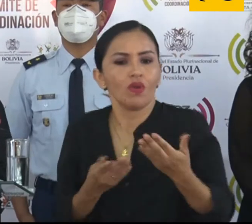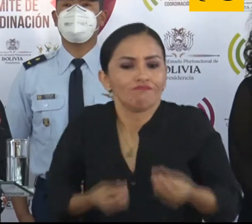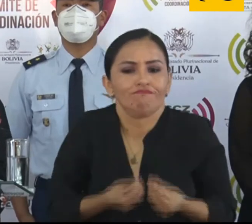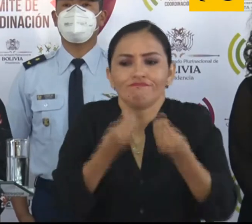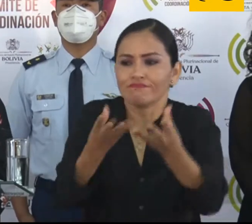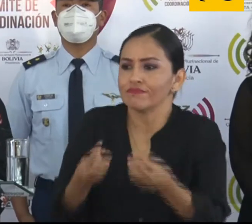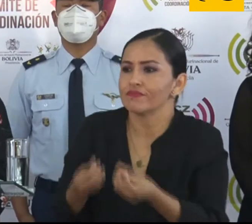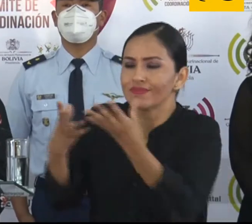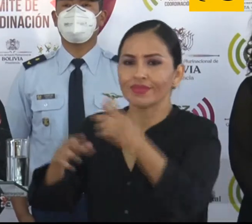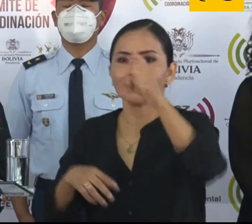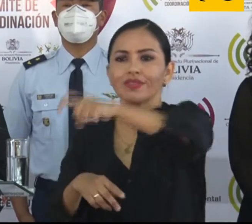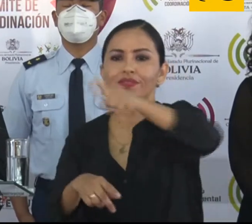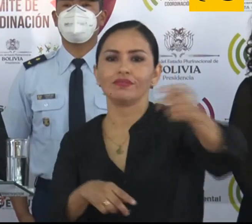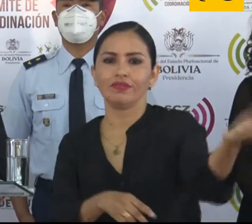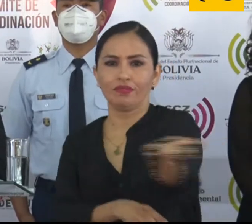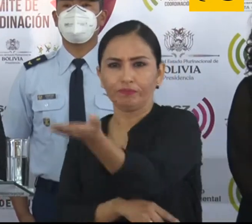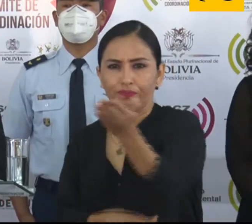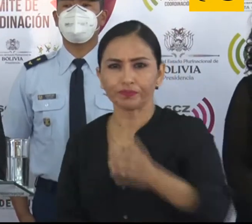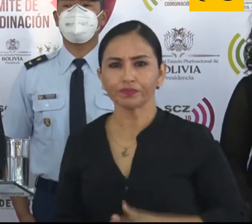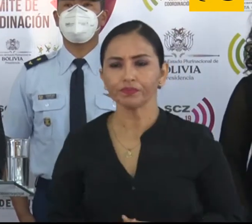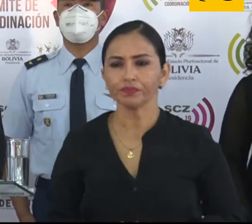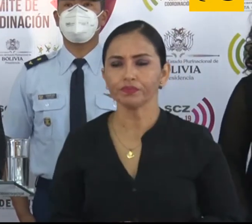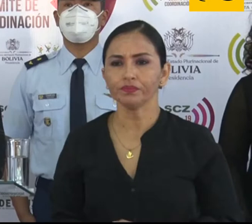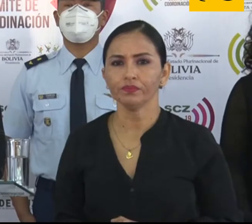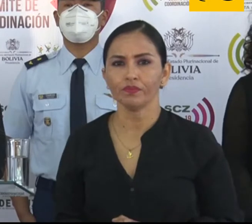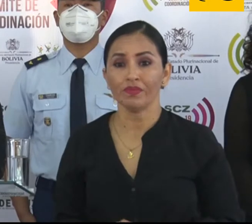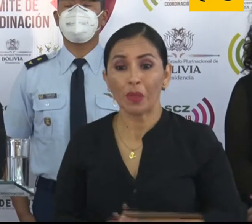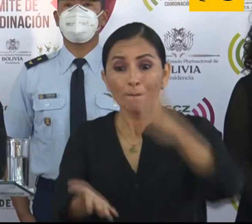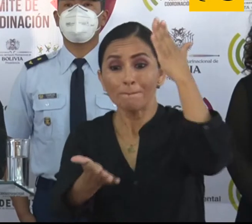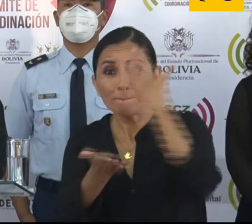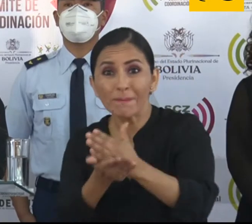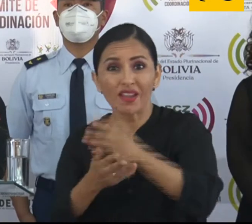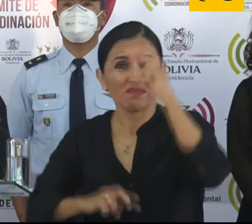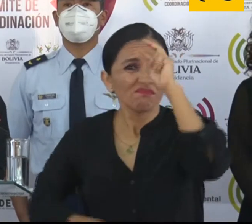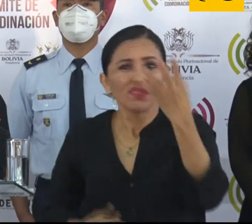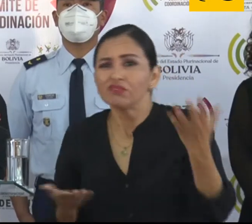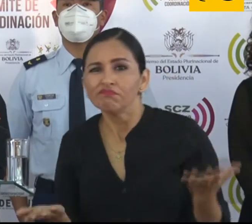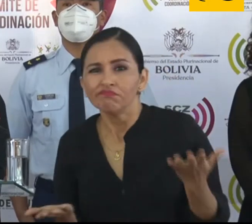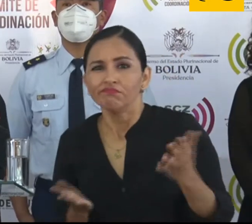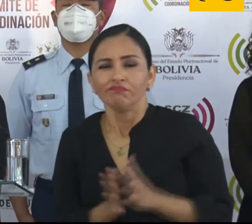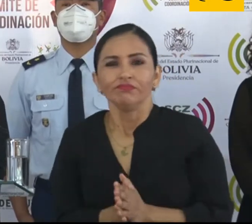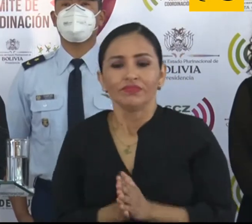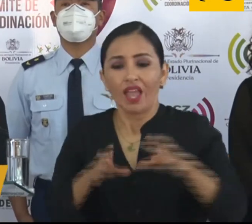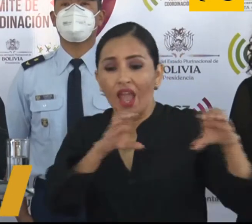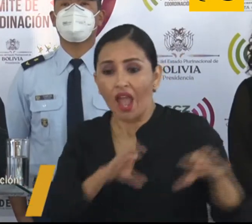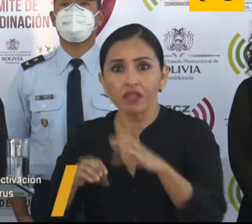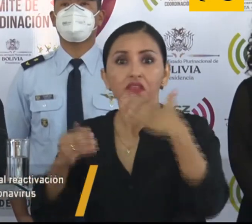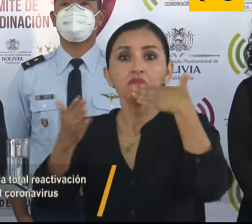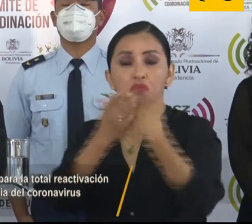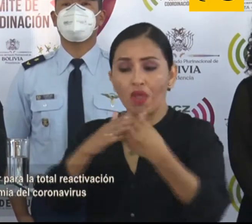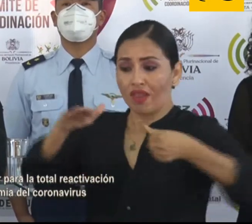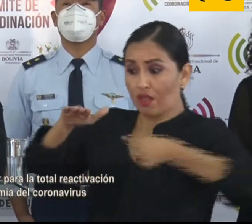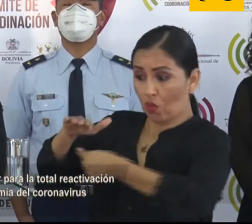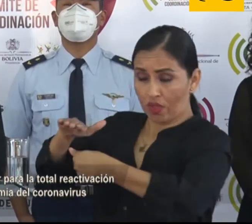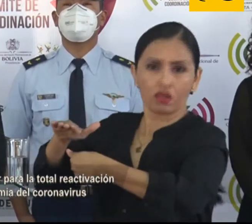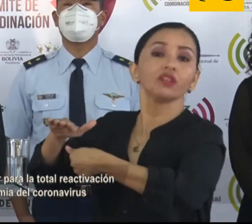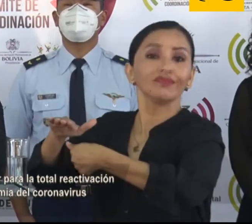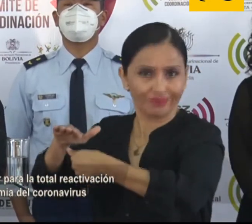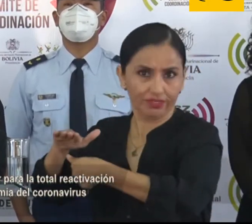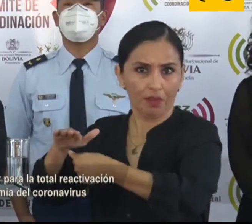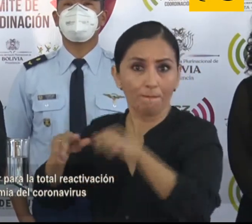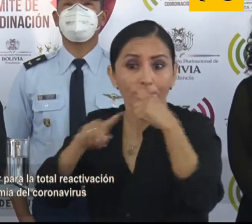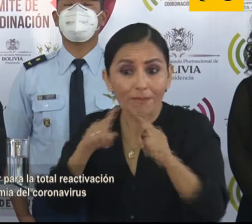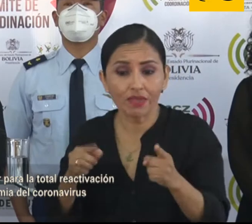las necesidades del pueblo. Frenar este virus no solo consiste en hacer una buena cuarentena y